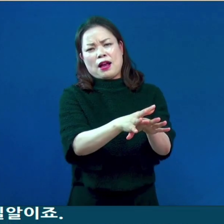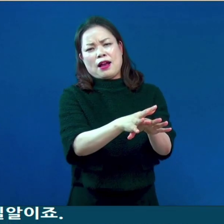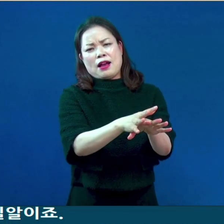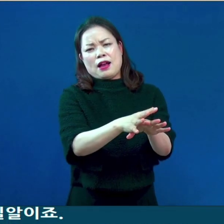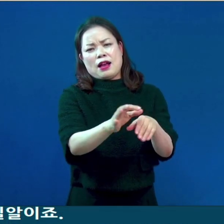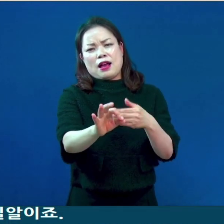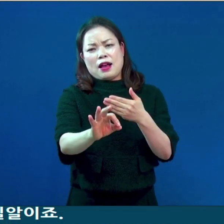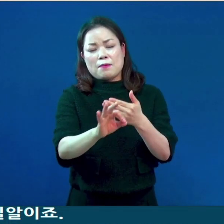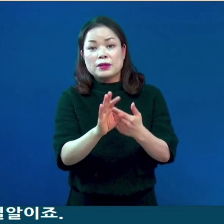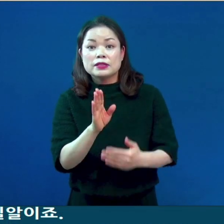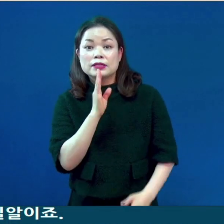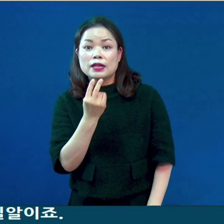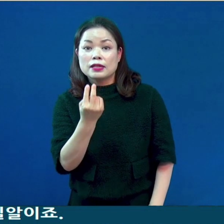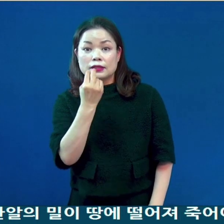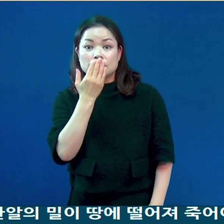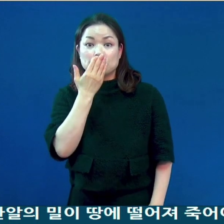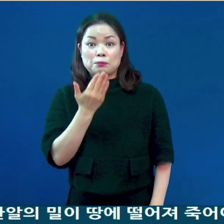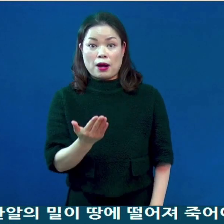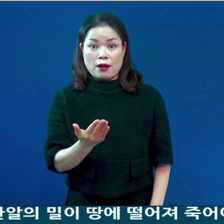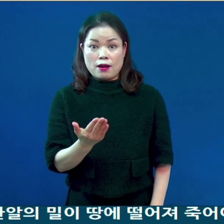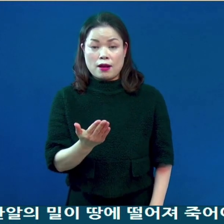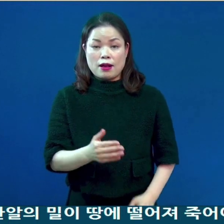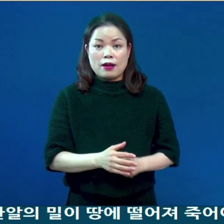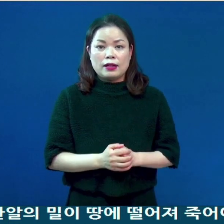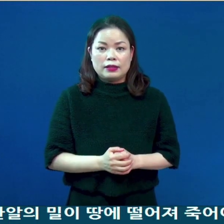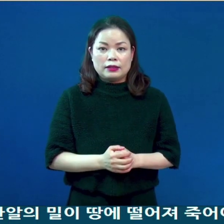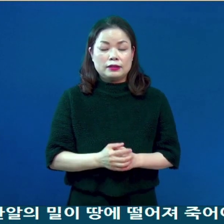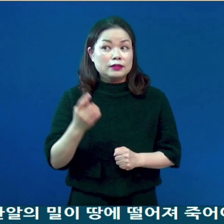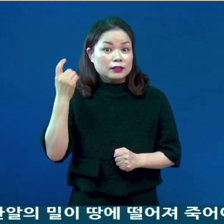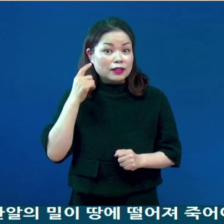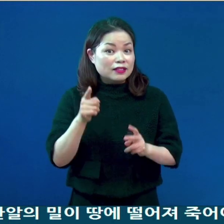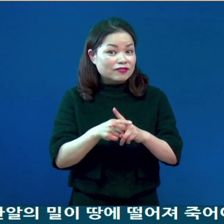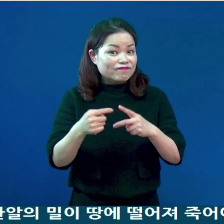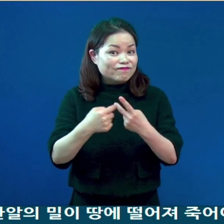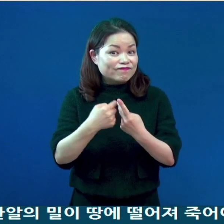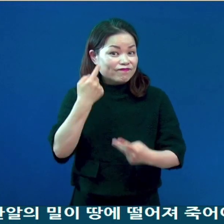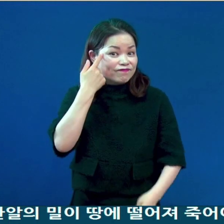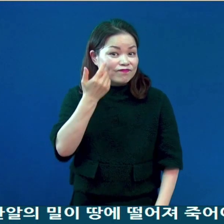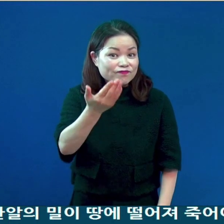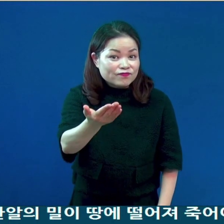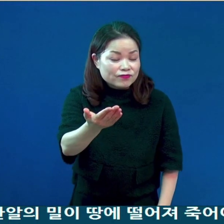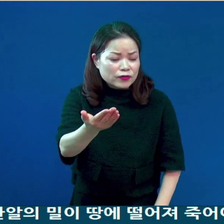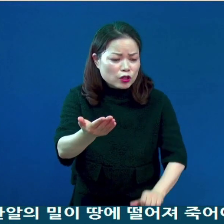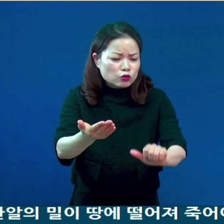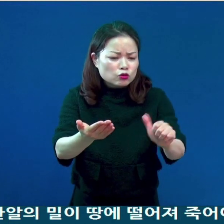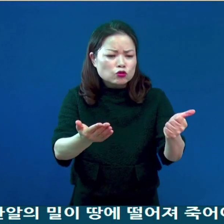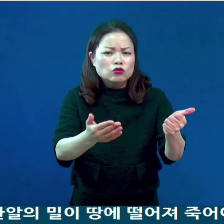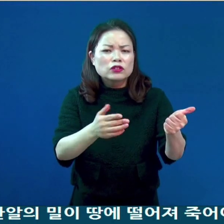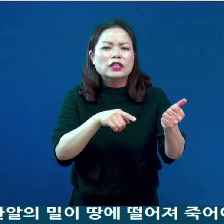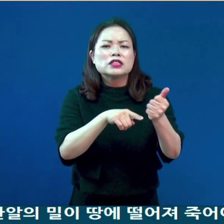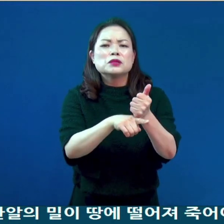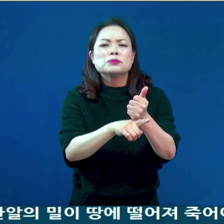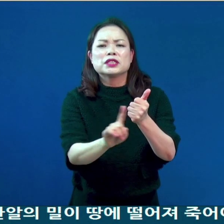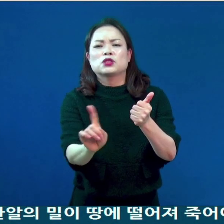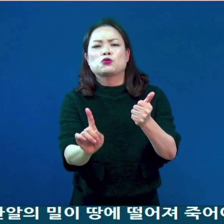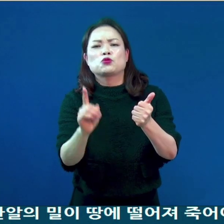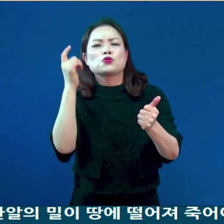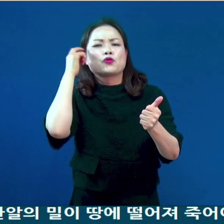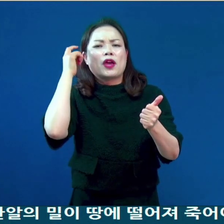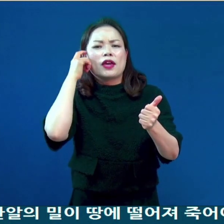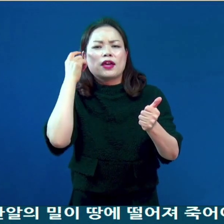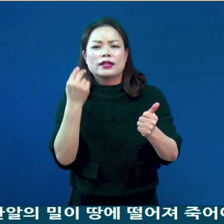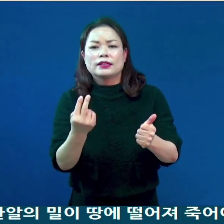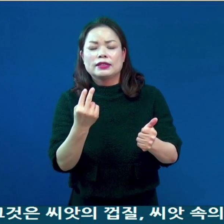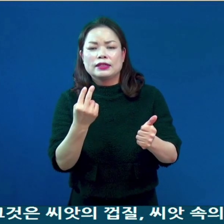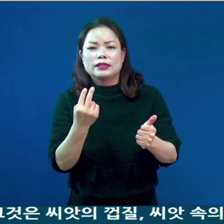일어나야 실제로 산다는 겁니다. 이렇게 들으니까 이해가 좀 되시죠? 죽는다는 것이 왜 죽어야